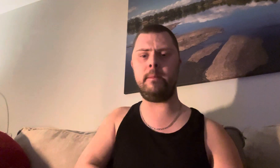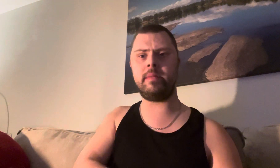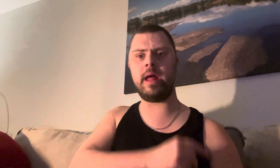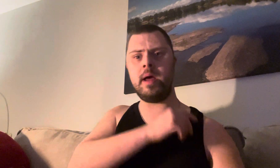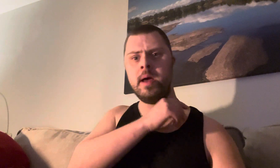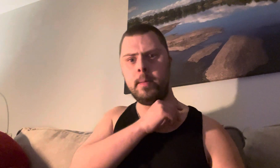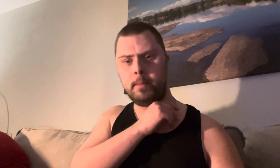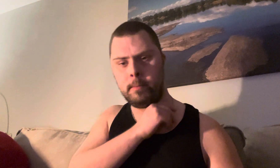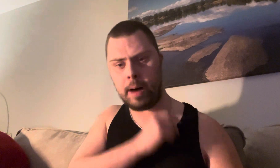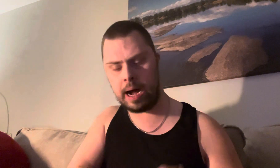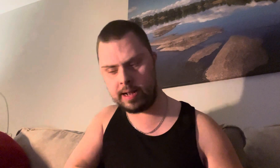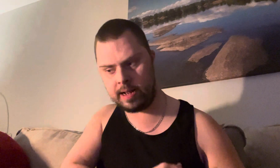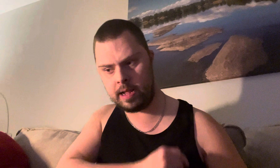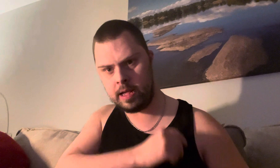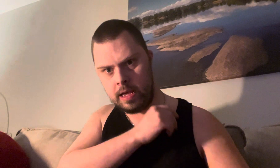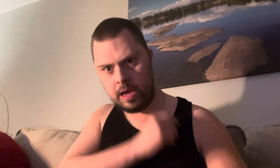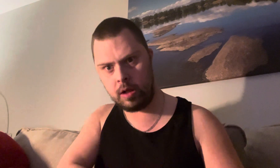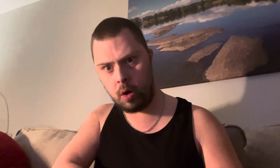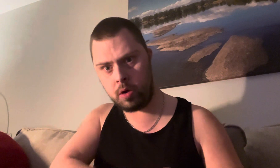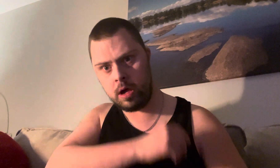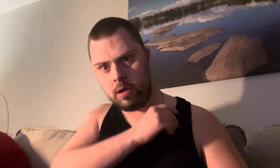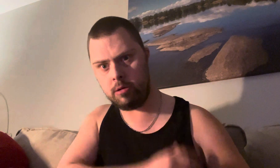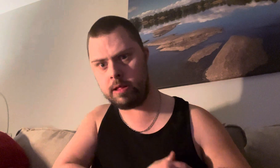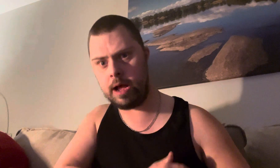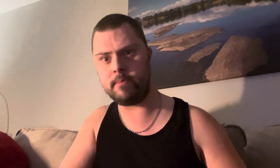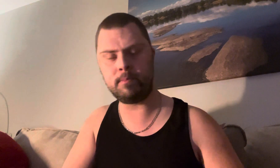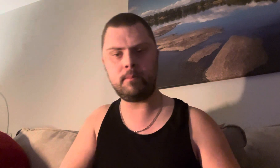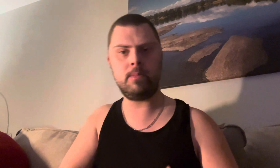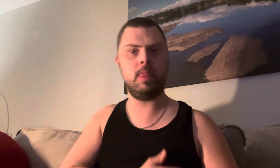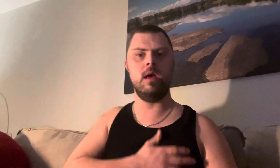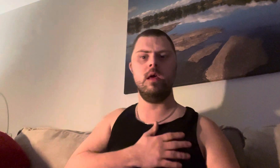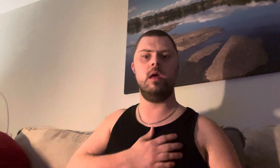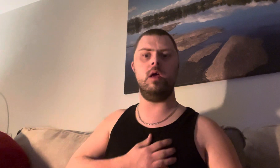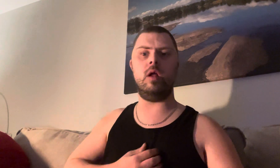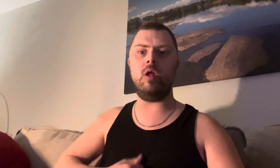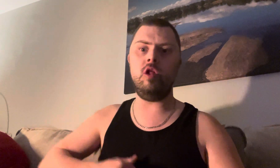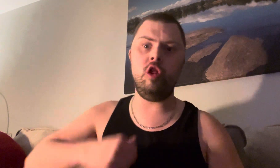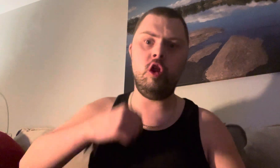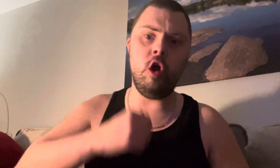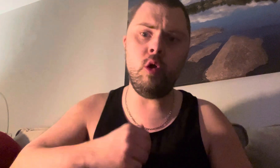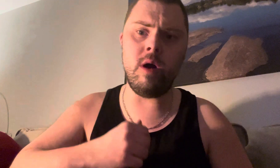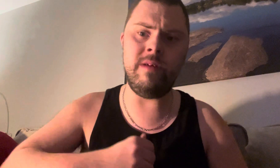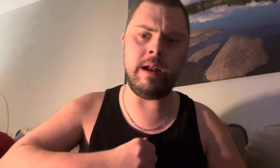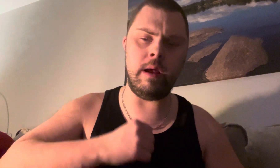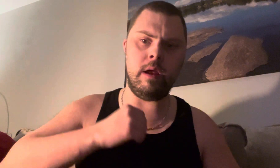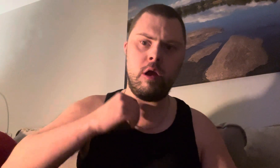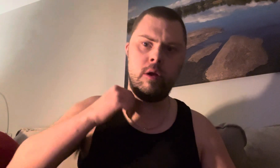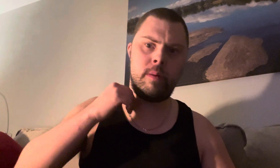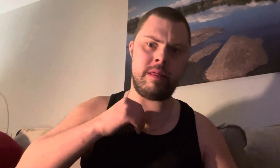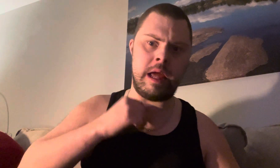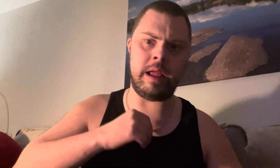25 mars idag, just det. Nu jag vill bara säga